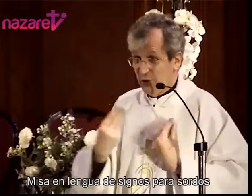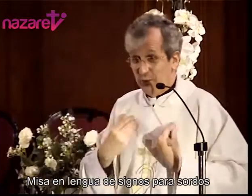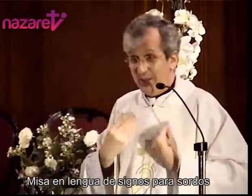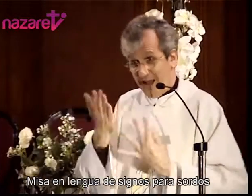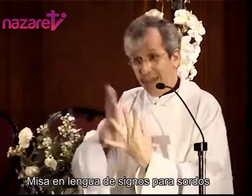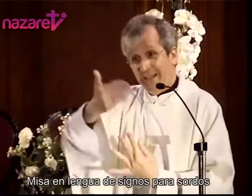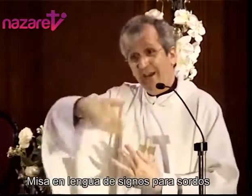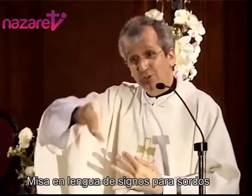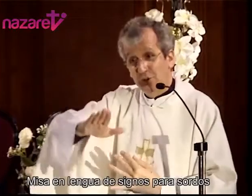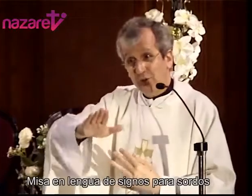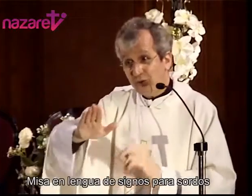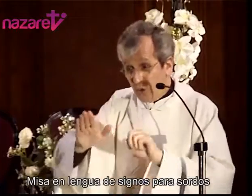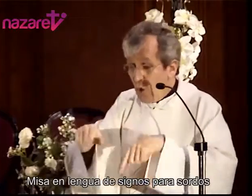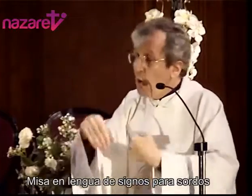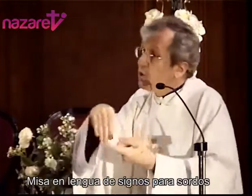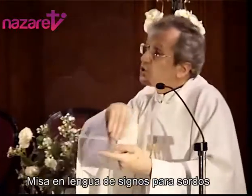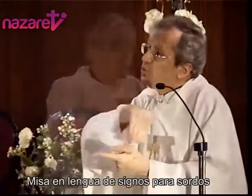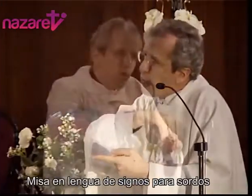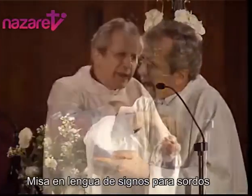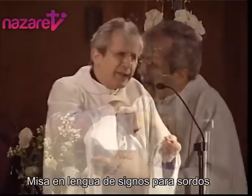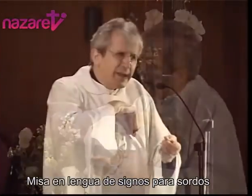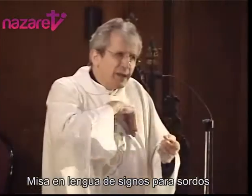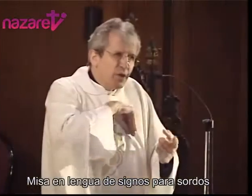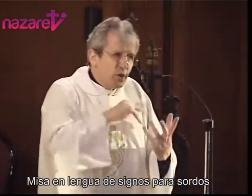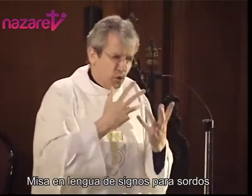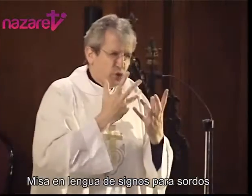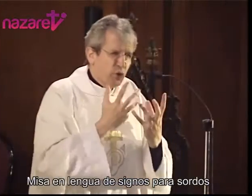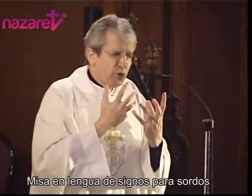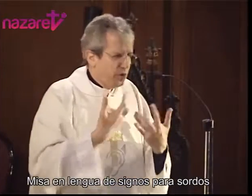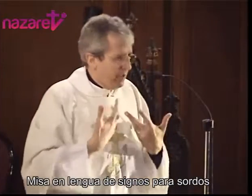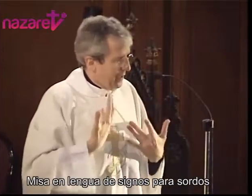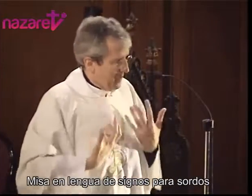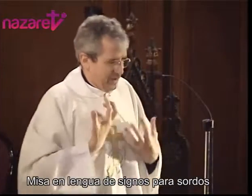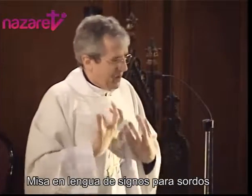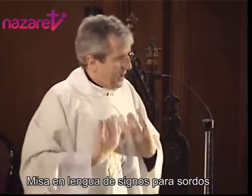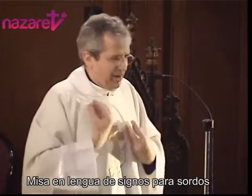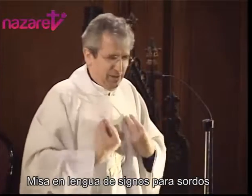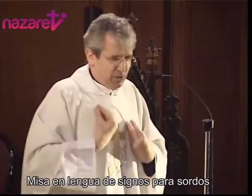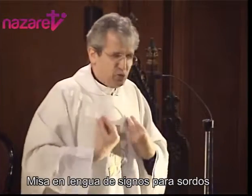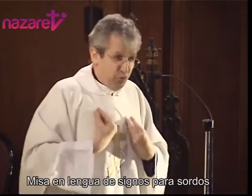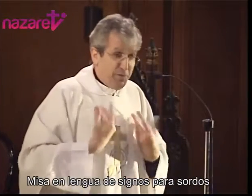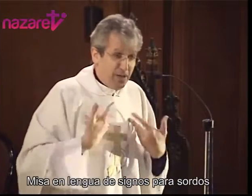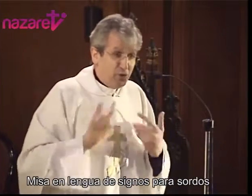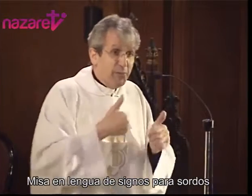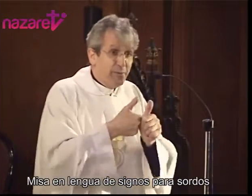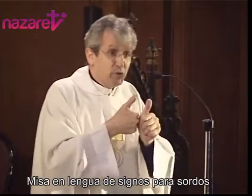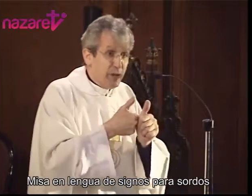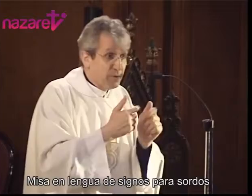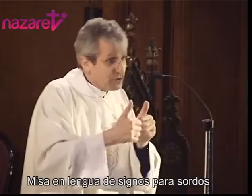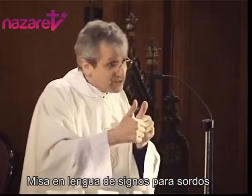vida entre nosotros, su muerte con todo el sufrimiento que vivieron los apóstoles